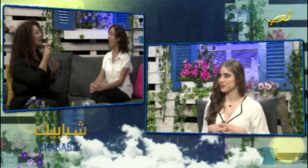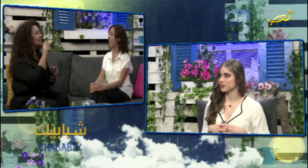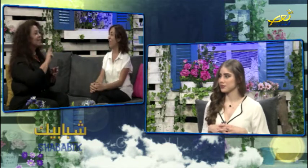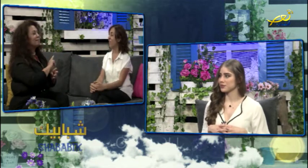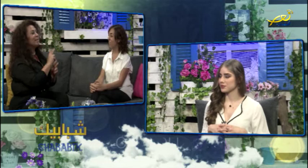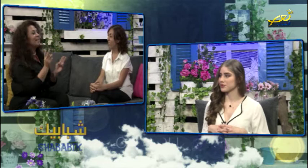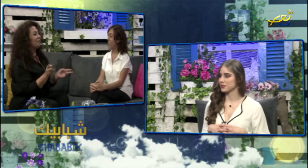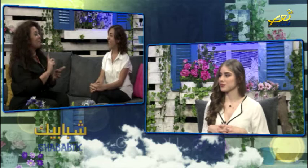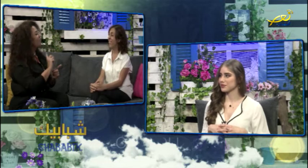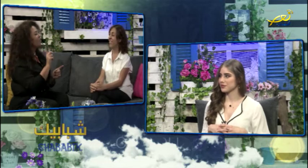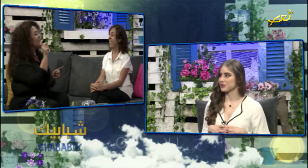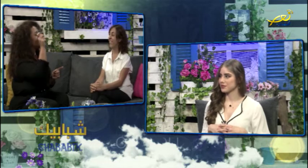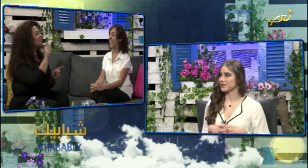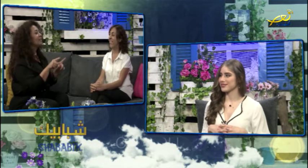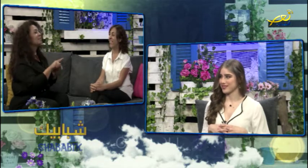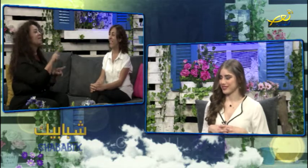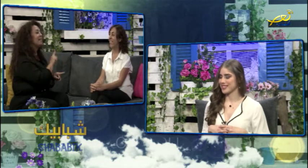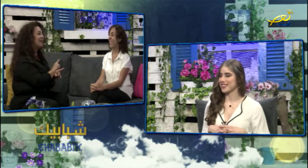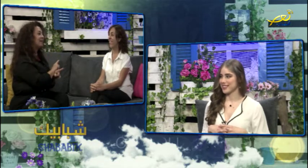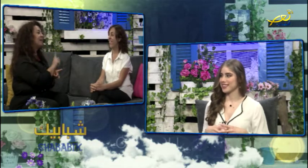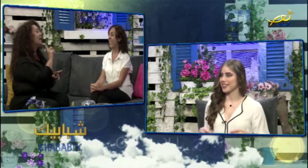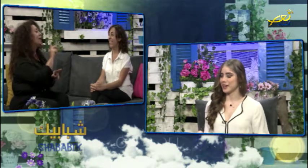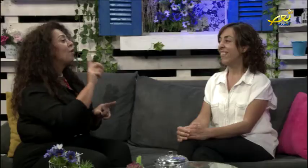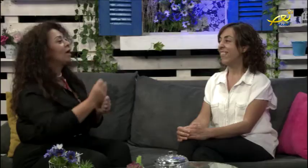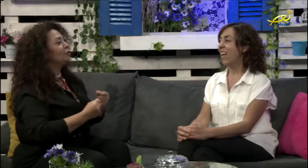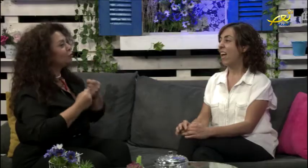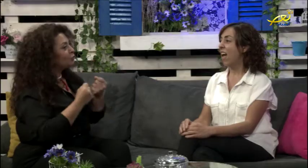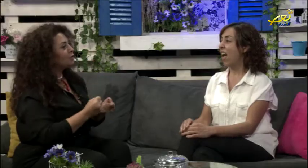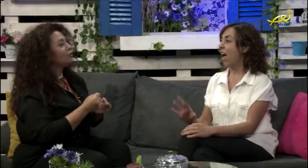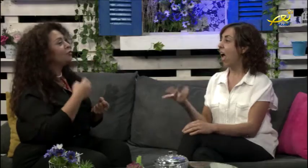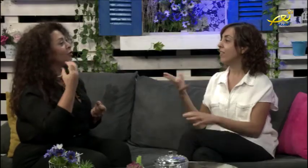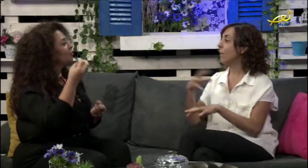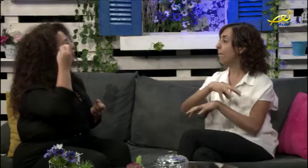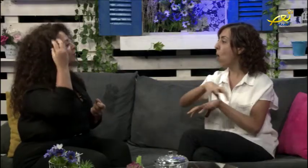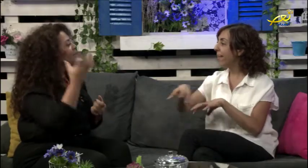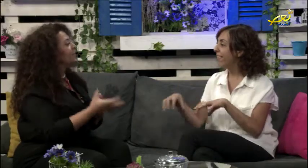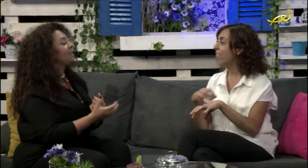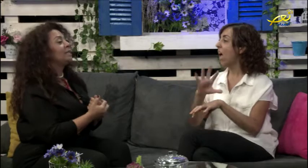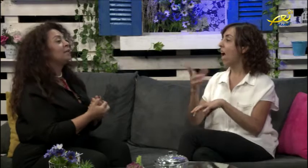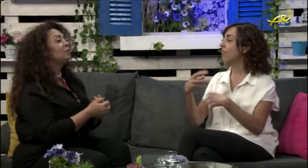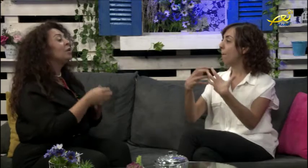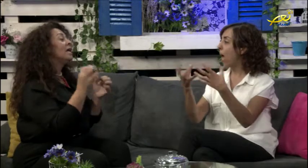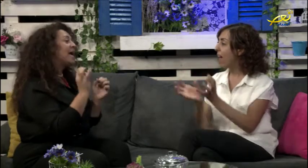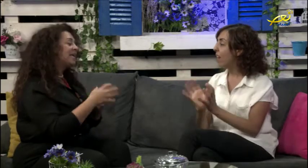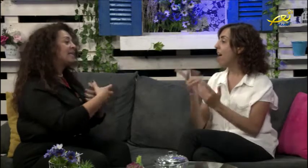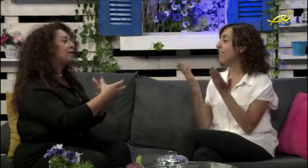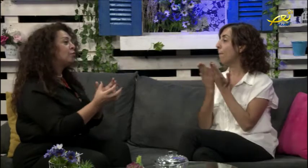أشخاص مختلفة، ما في ولا شخص مثل الثاني. نعم. كل واحد عنده قدراته، عنده إمكانياته، أكيد